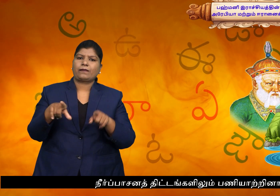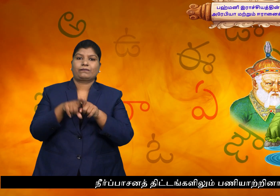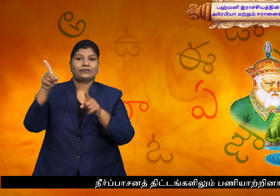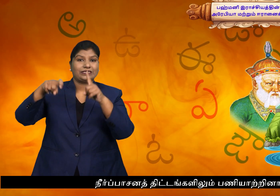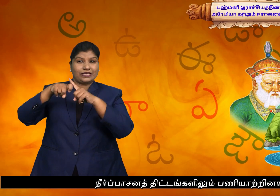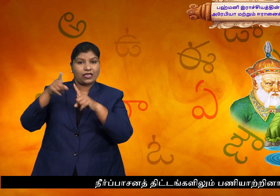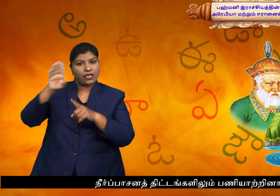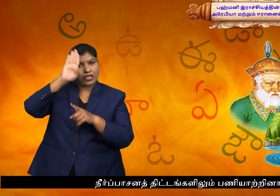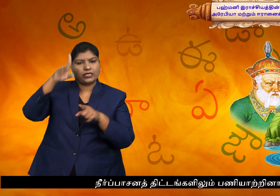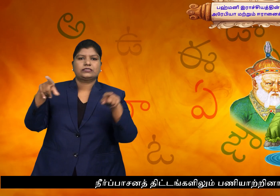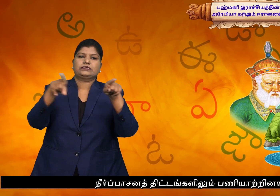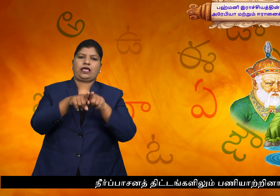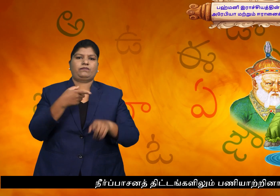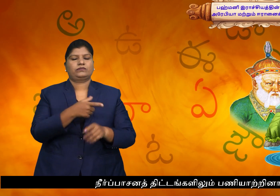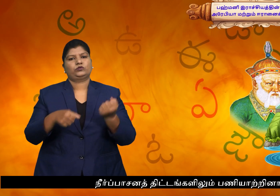பணியாற்றினார்.